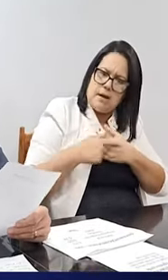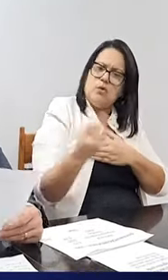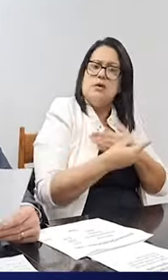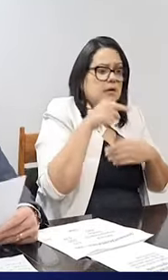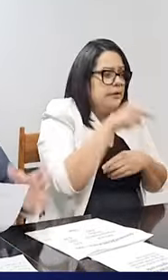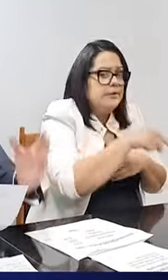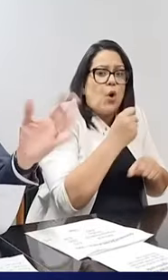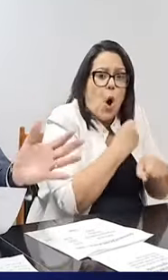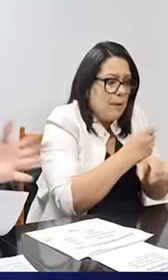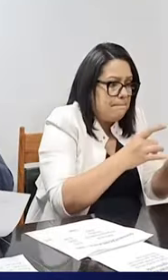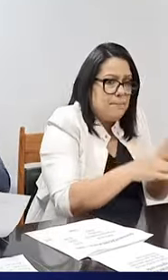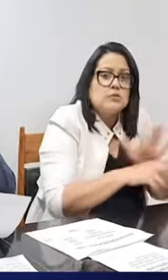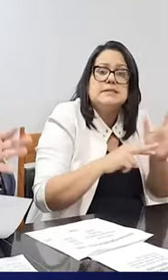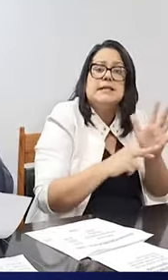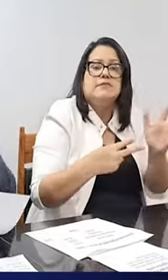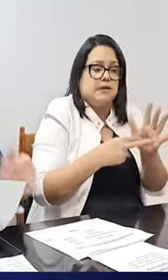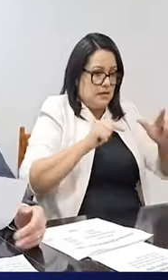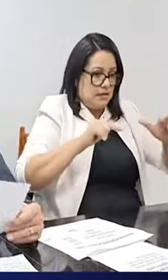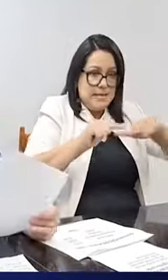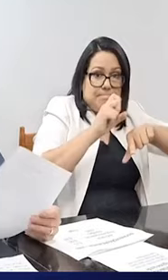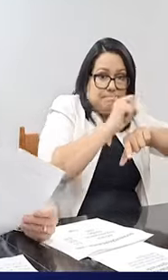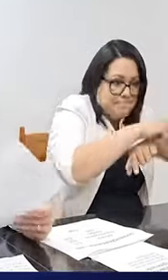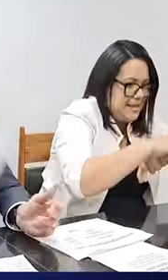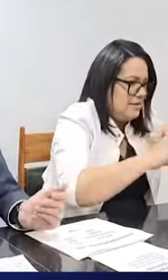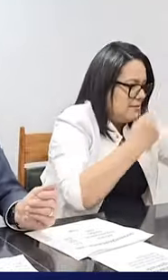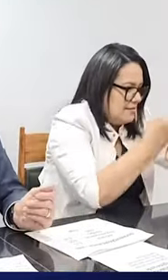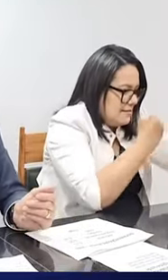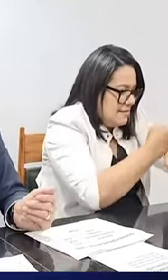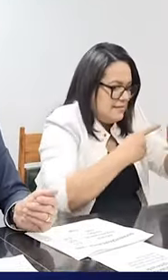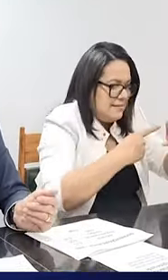integração daquela região com o restante do nosso Brasil.